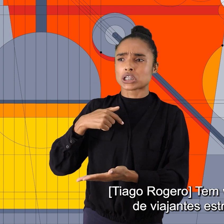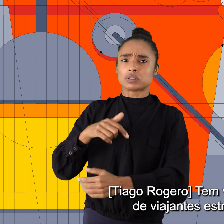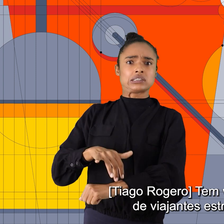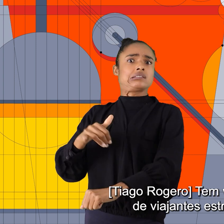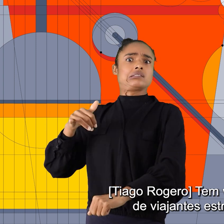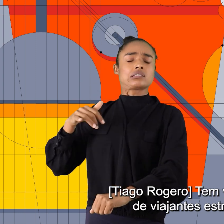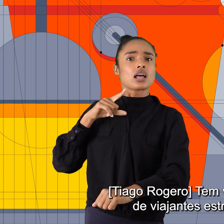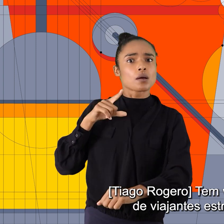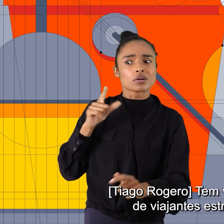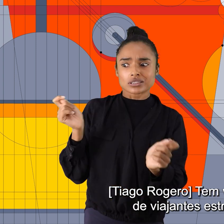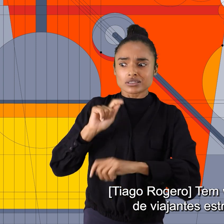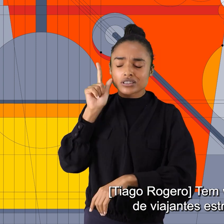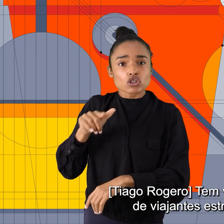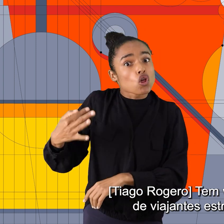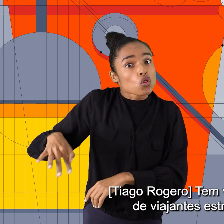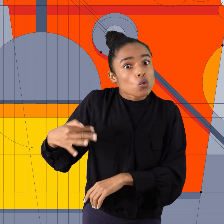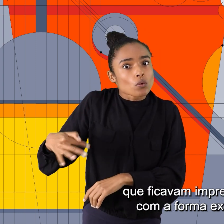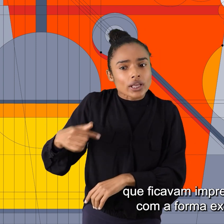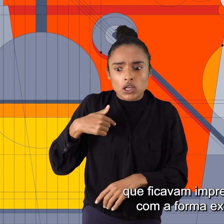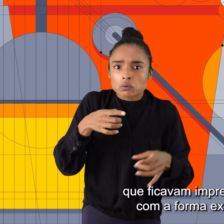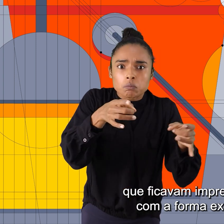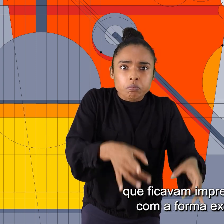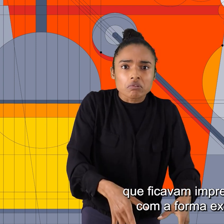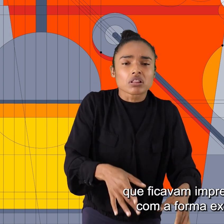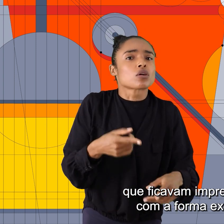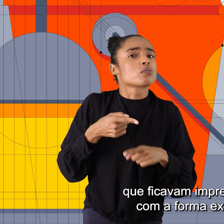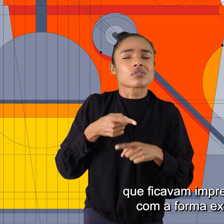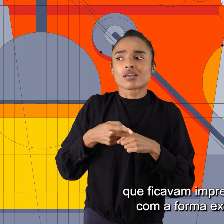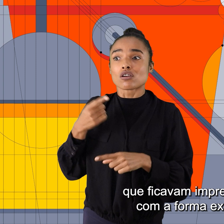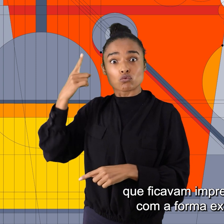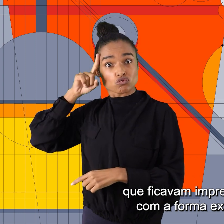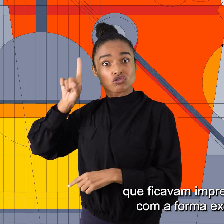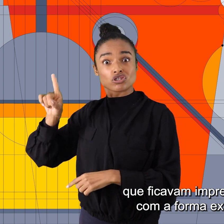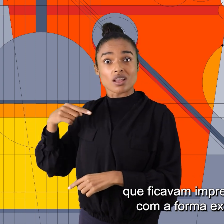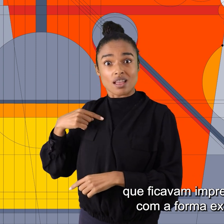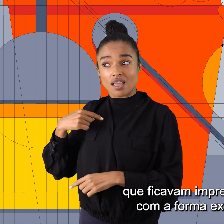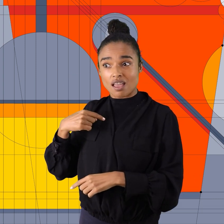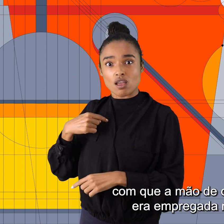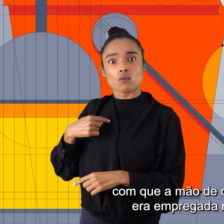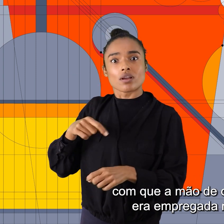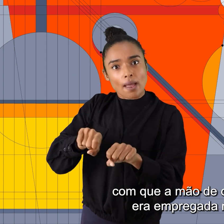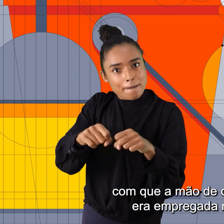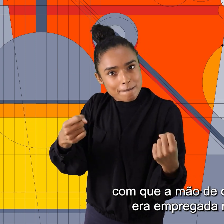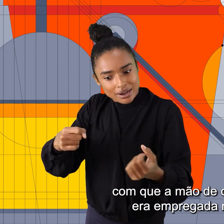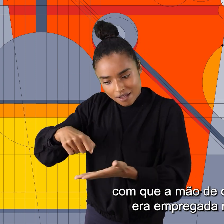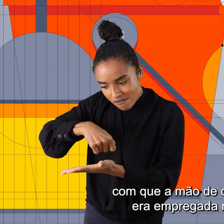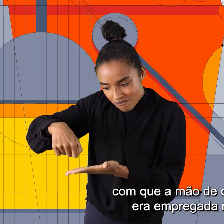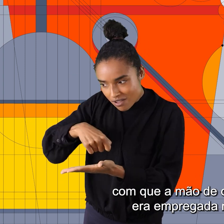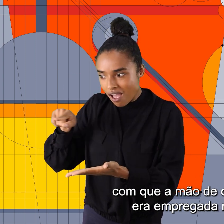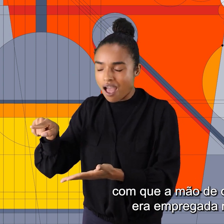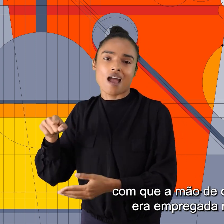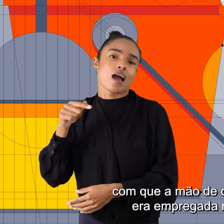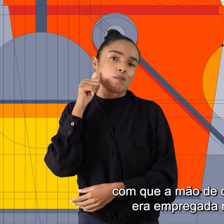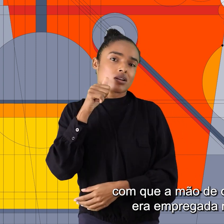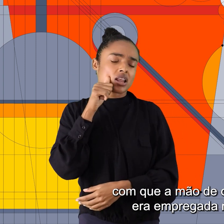Tem vários relatos de viajantes estrangeiros que ficavam impressionados com a forma exagerada com que a mão de obra escrava